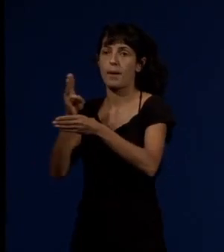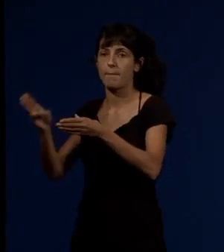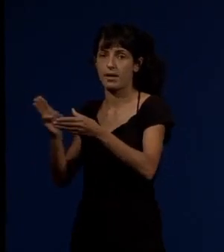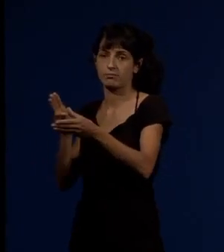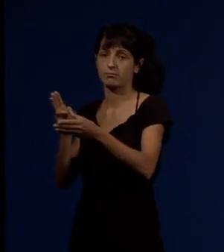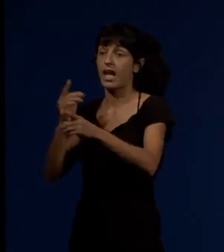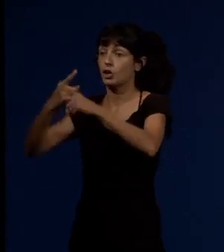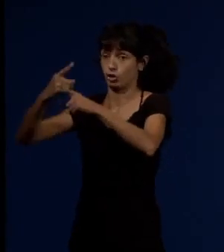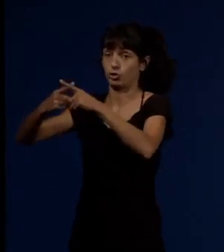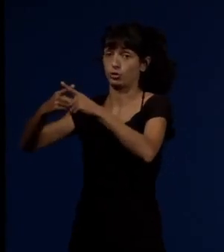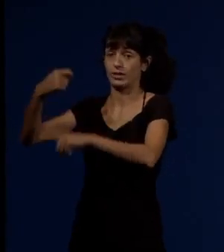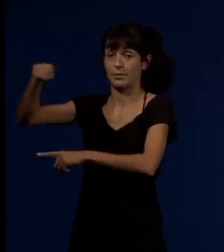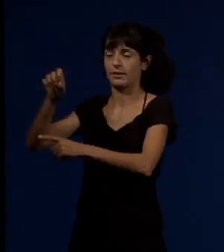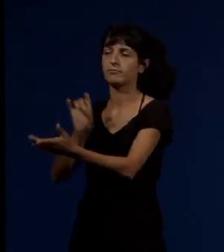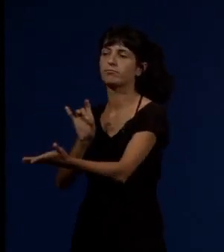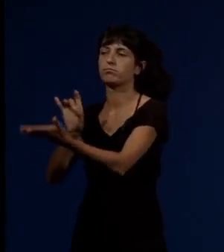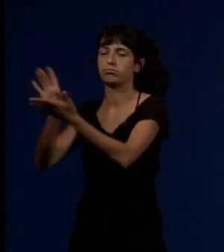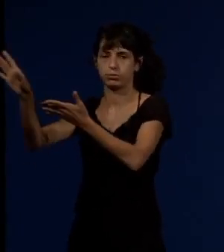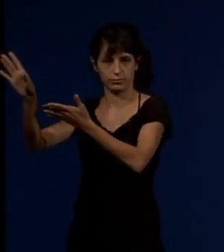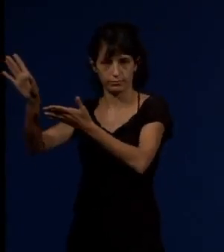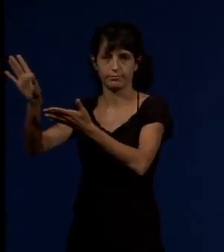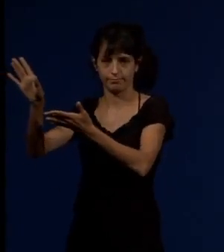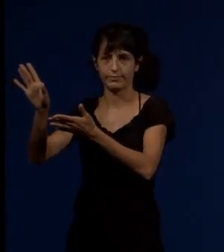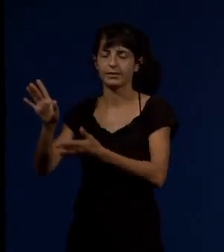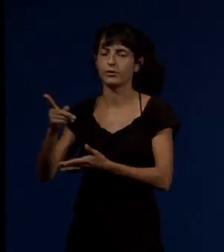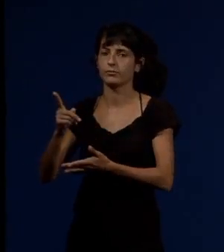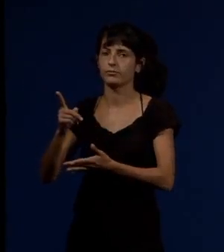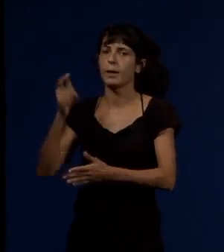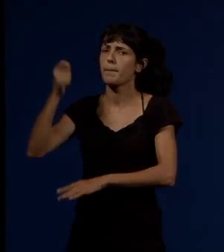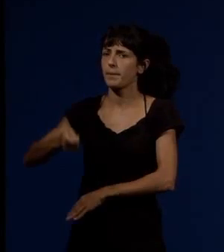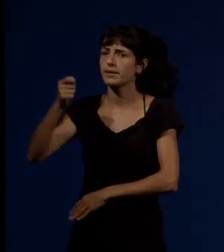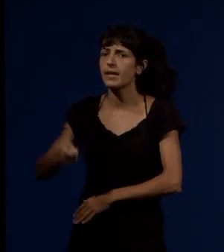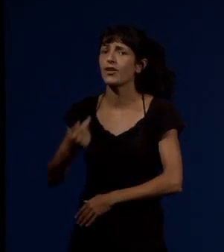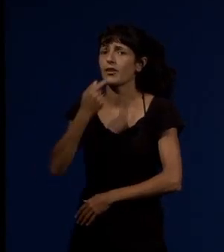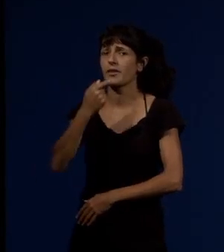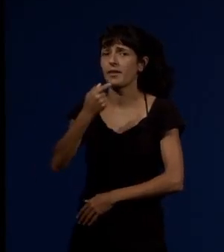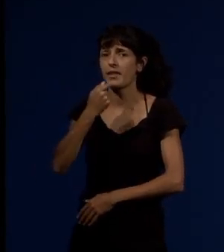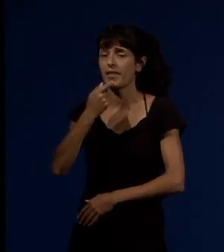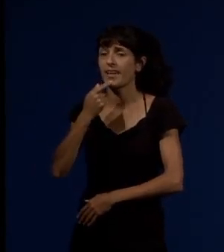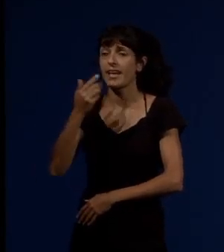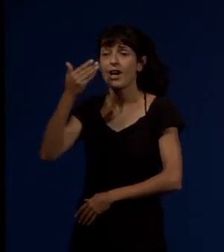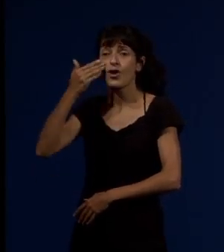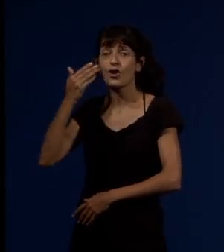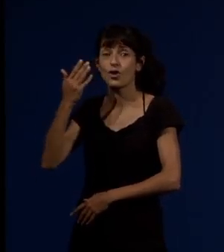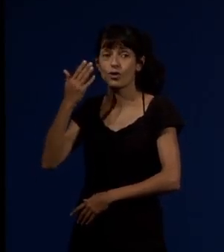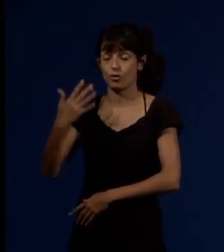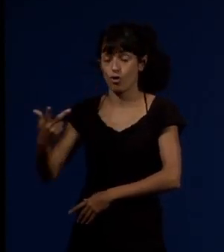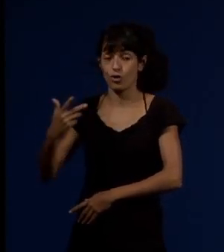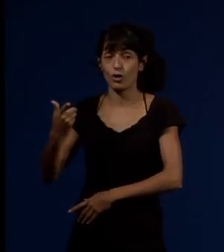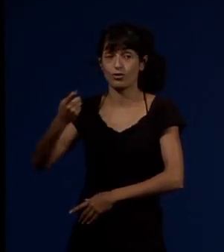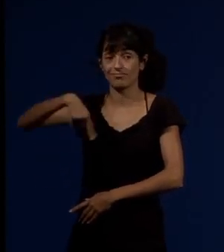da Xunta de Galicia a Alberto Núñez Feijóo. Insisto, a corrupción deles é unha forma de